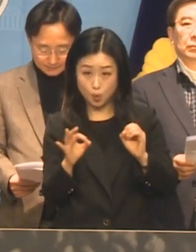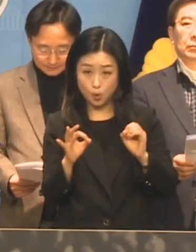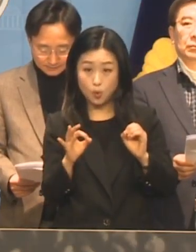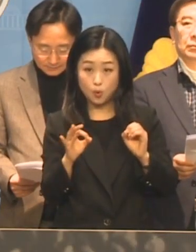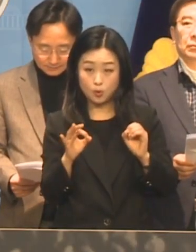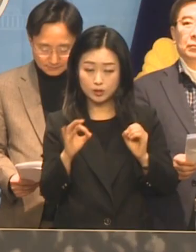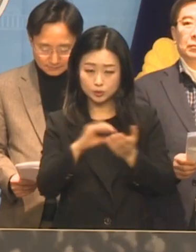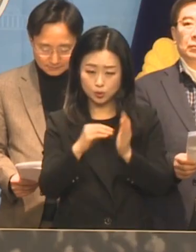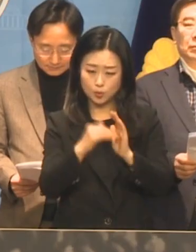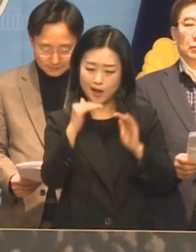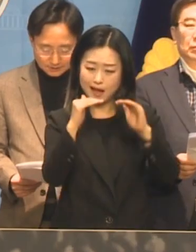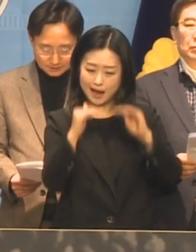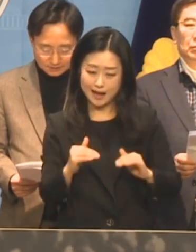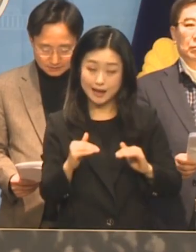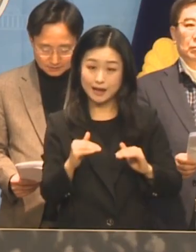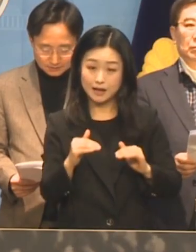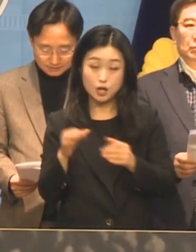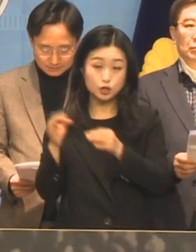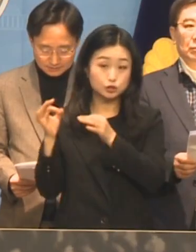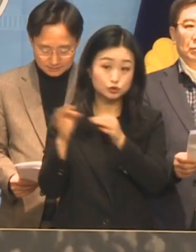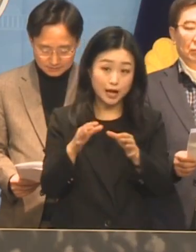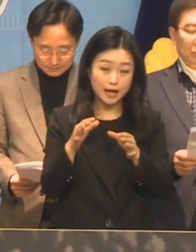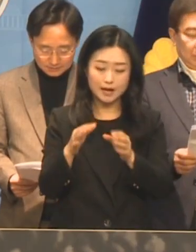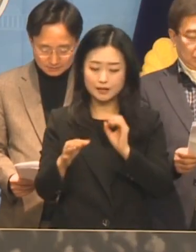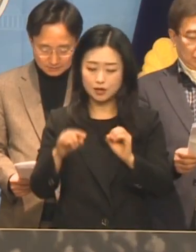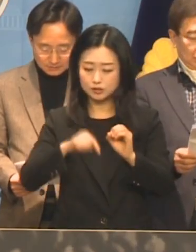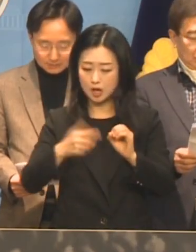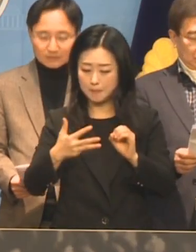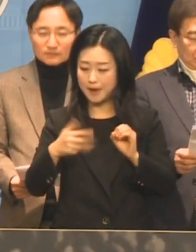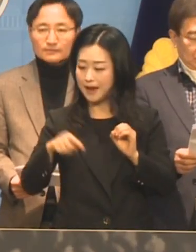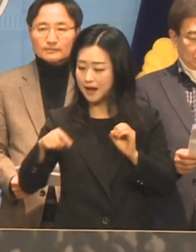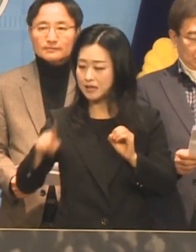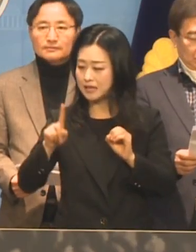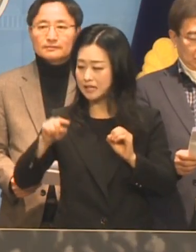0.4%포인트 이상 하락하고 투자는 0.8에서